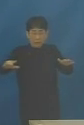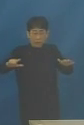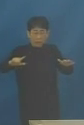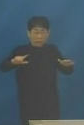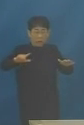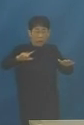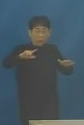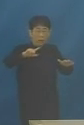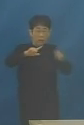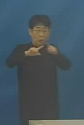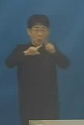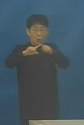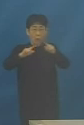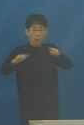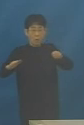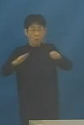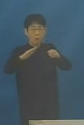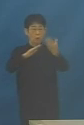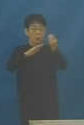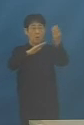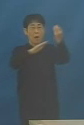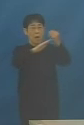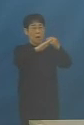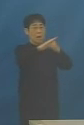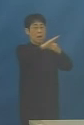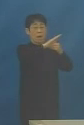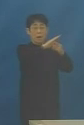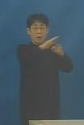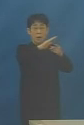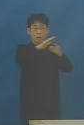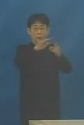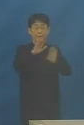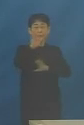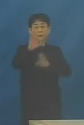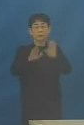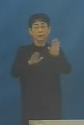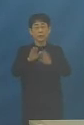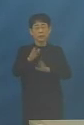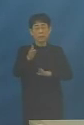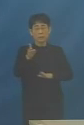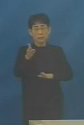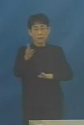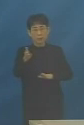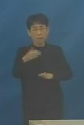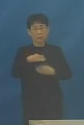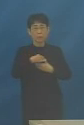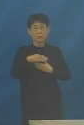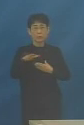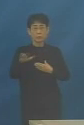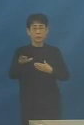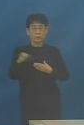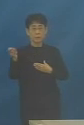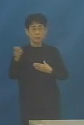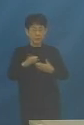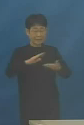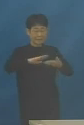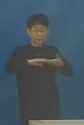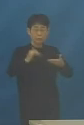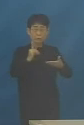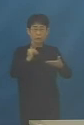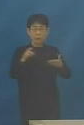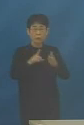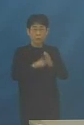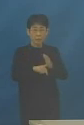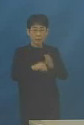始めて止まらなくなるということですねでそういう状態になるのではないかと思いますまたあの接触者の調査これも濃厚